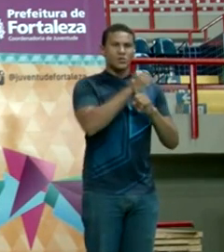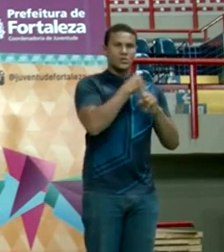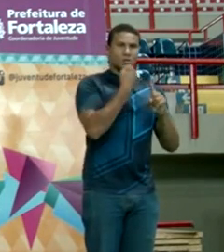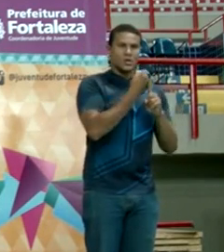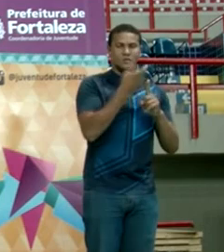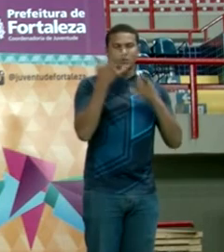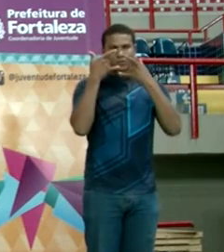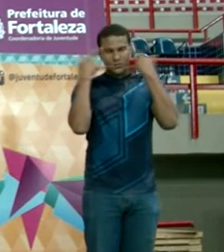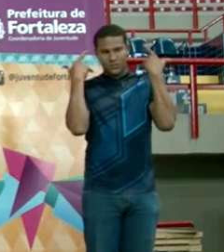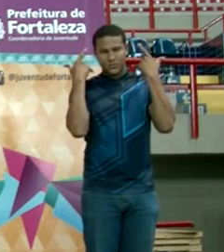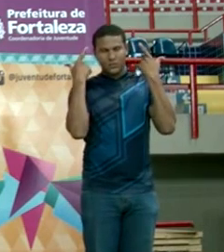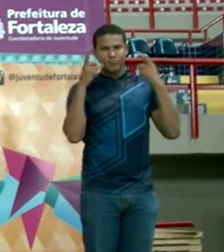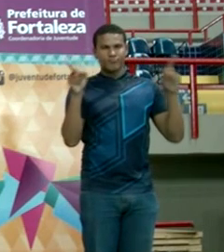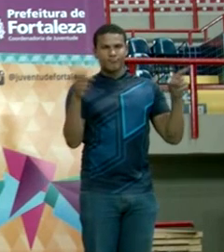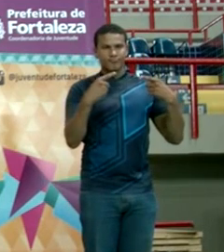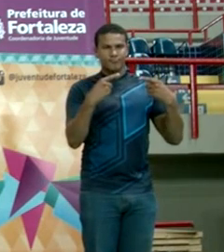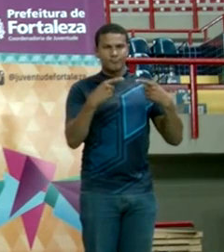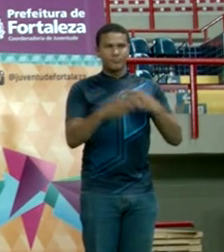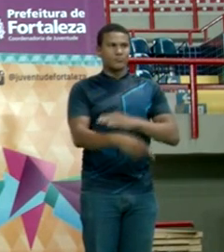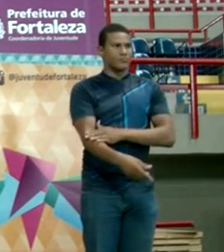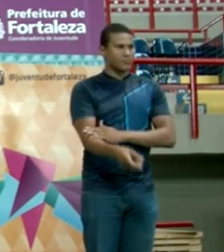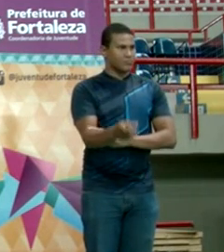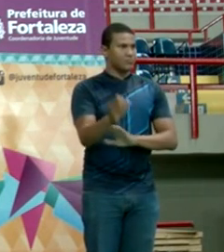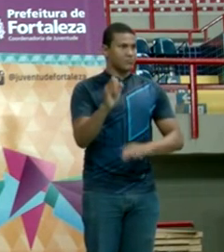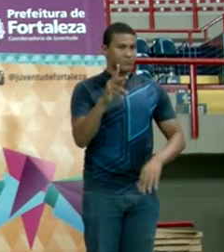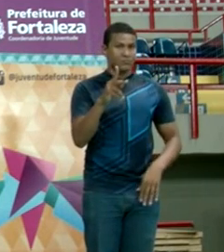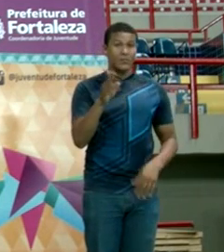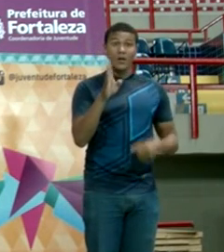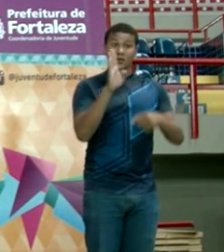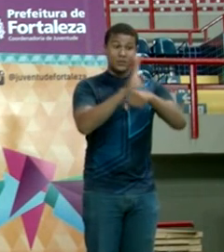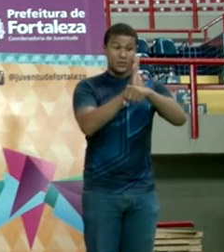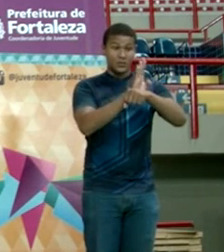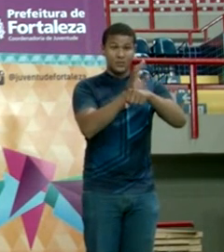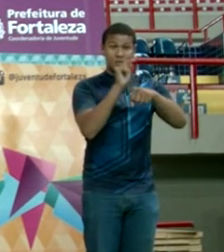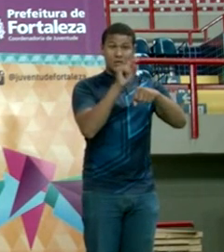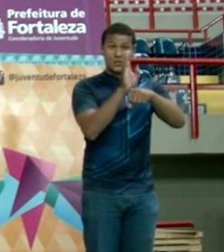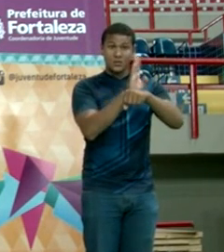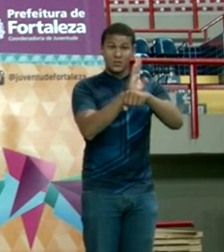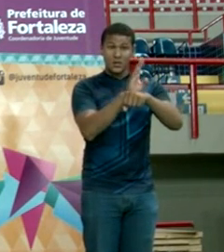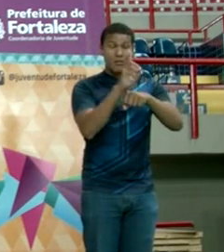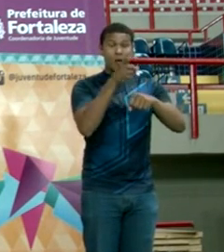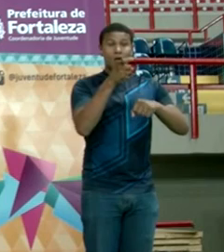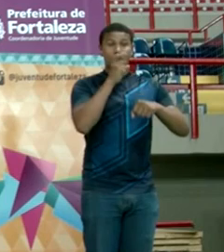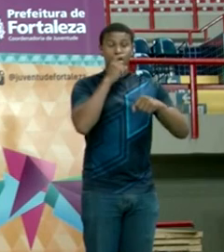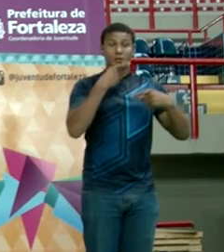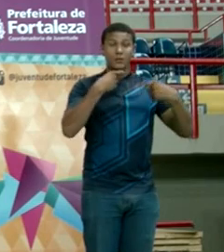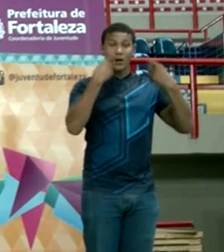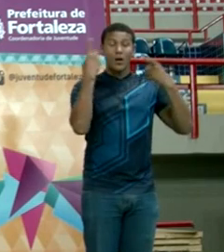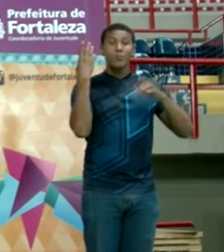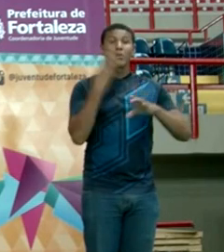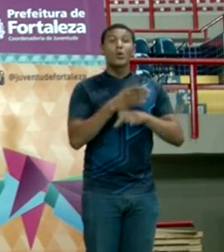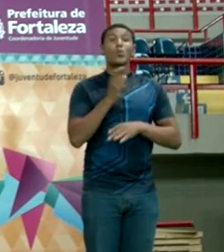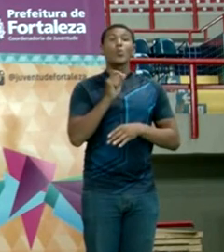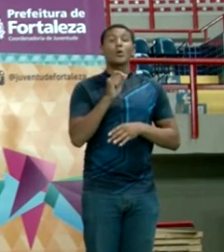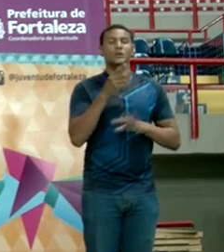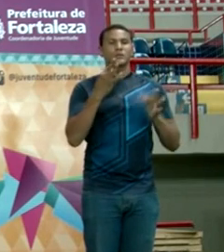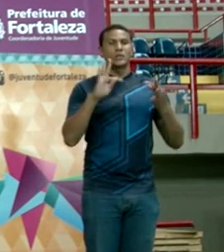versus comunismo, tá certo? Beleza? O cinema não usou muito a Guerra Fria por causa da falta